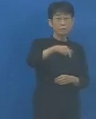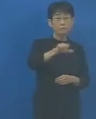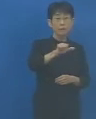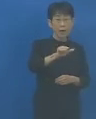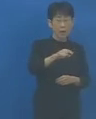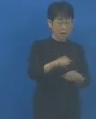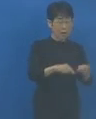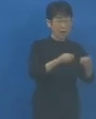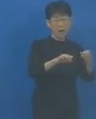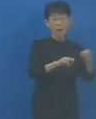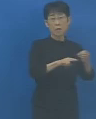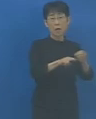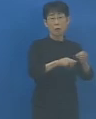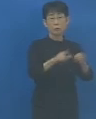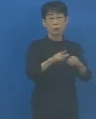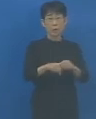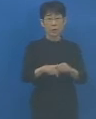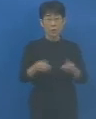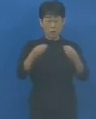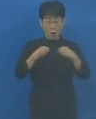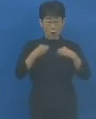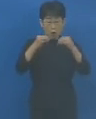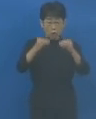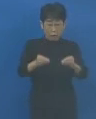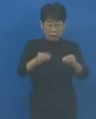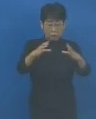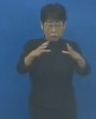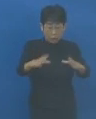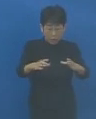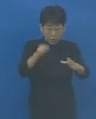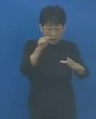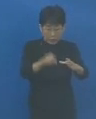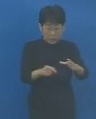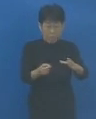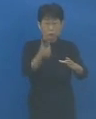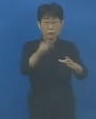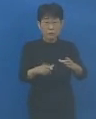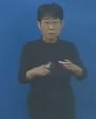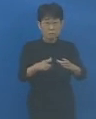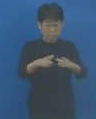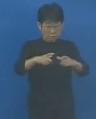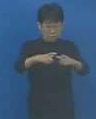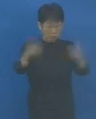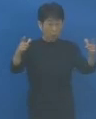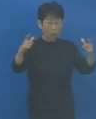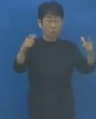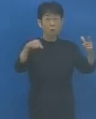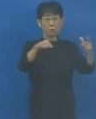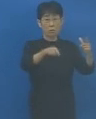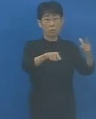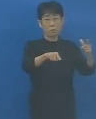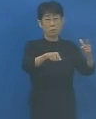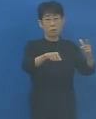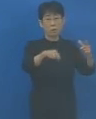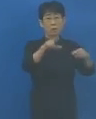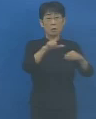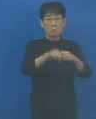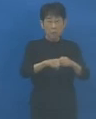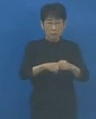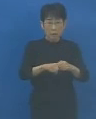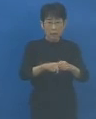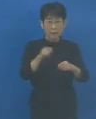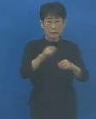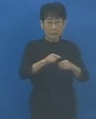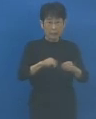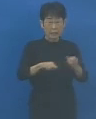やはりこのクラスターで一気に広がるというのは今のデルタ株もどうも生きているようです。でそういう性質があるのではない